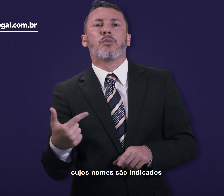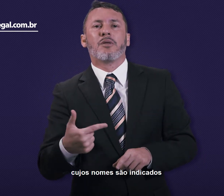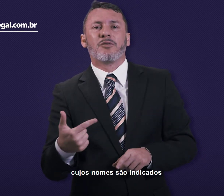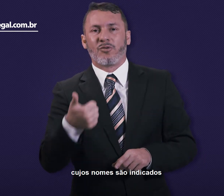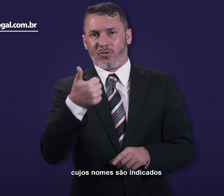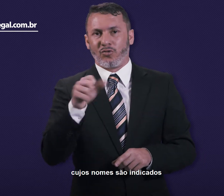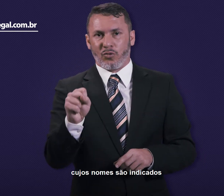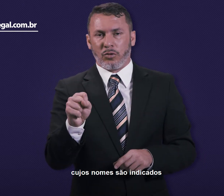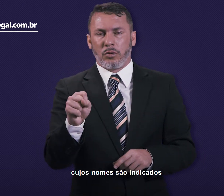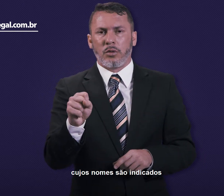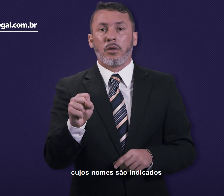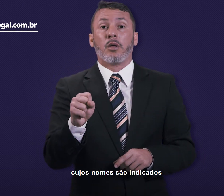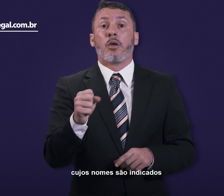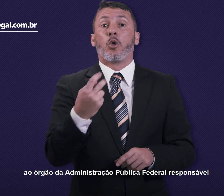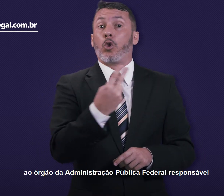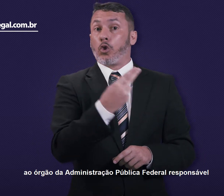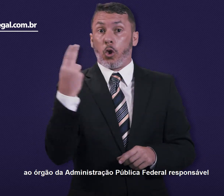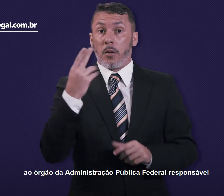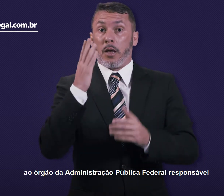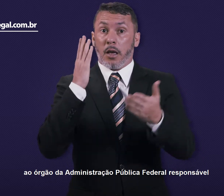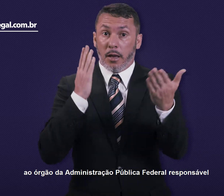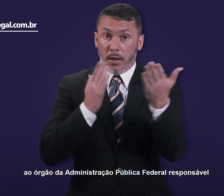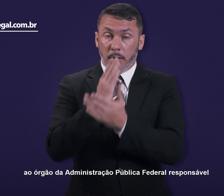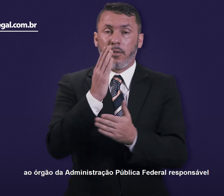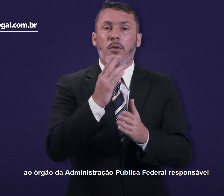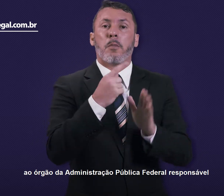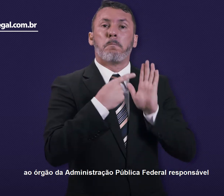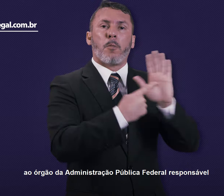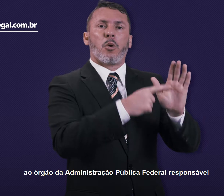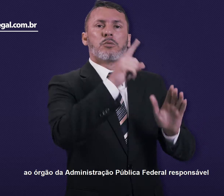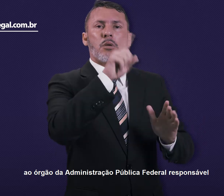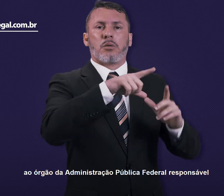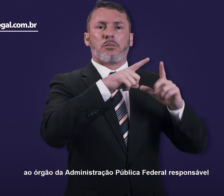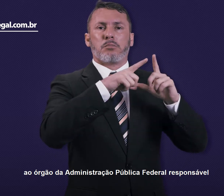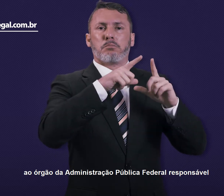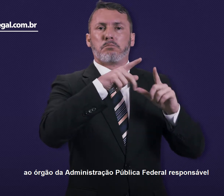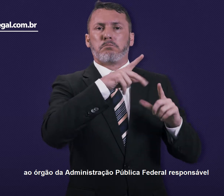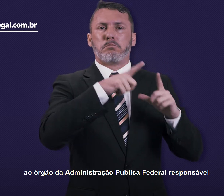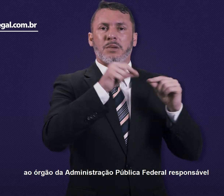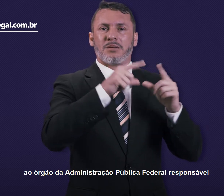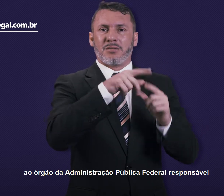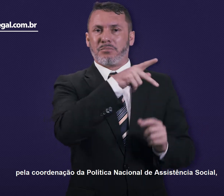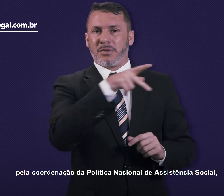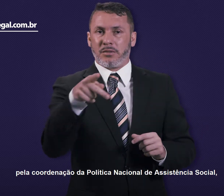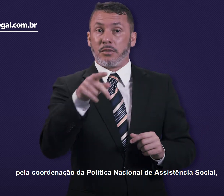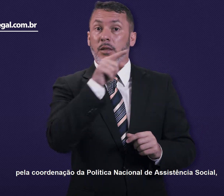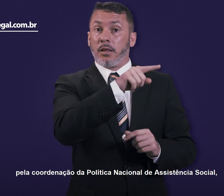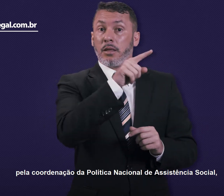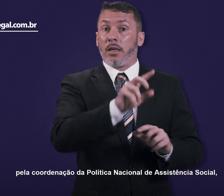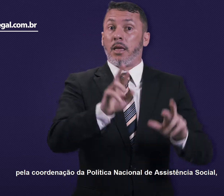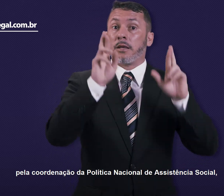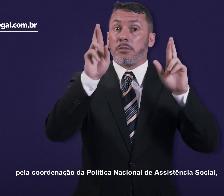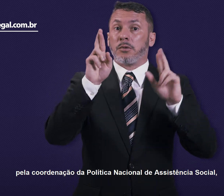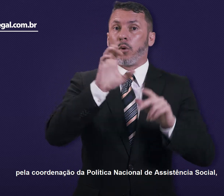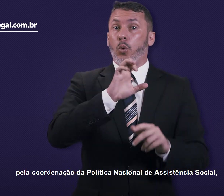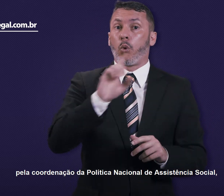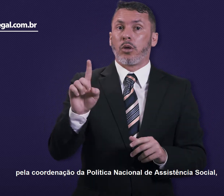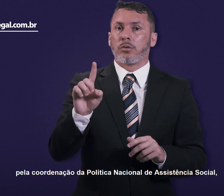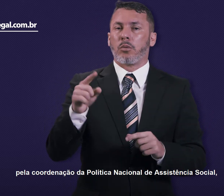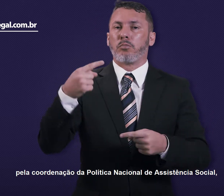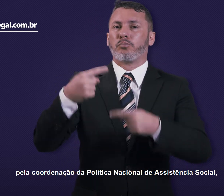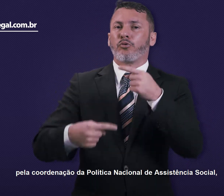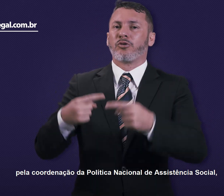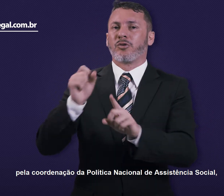suplentes, cujos nomes são indicados ao órgão da Administração Pública Federal responsável pela coordenação da